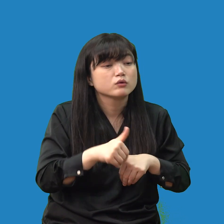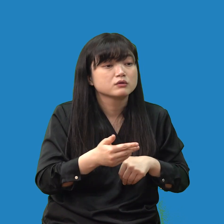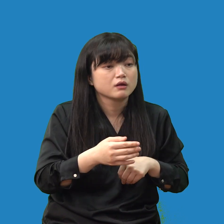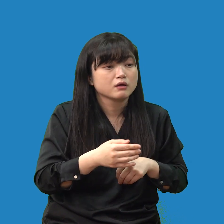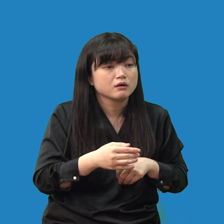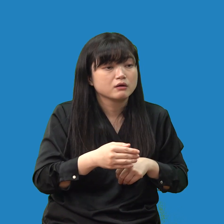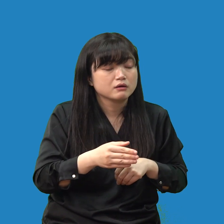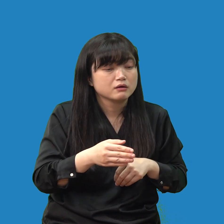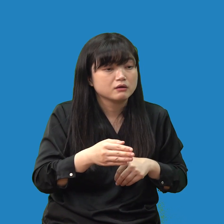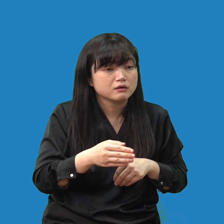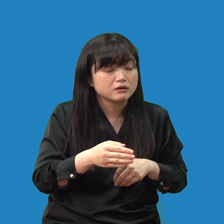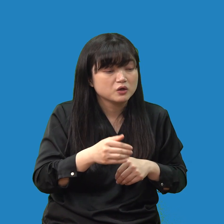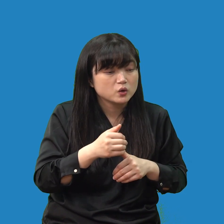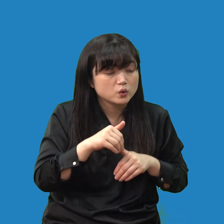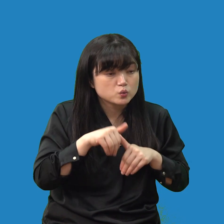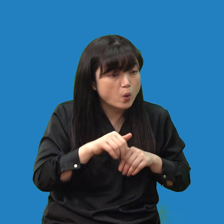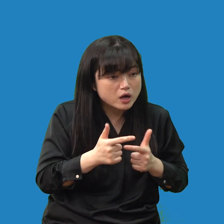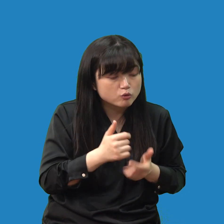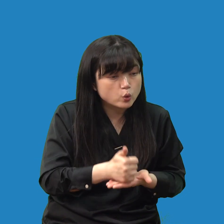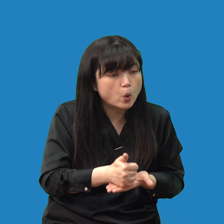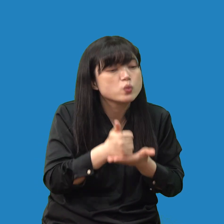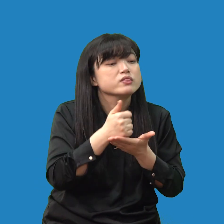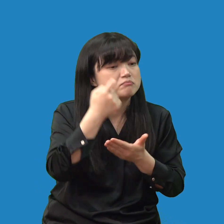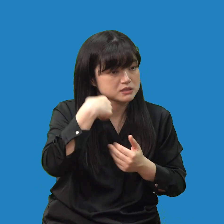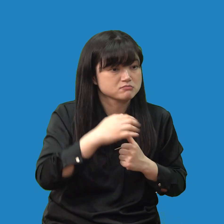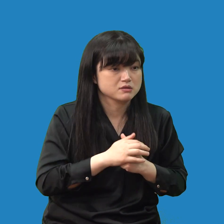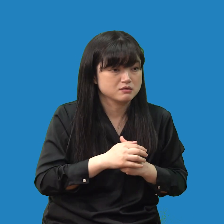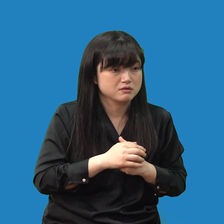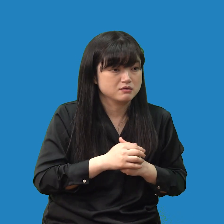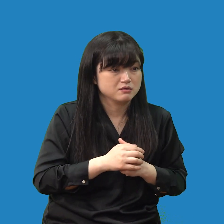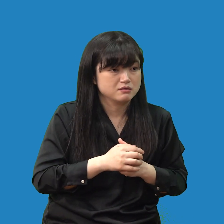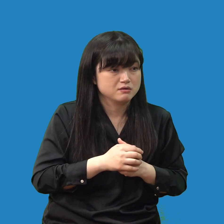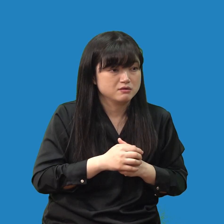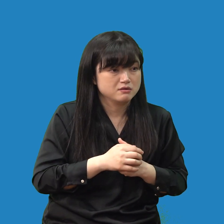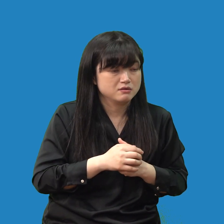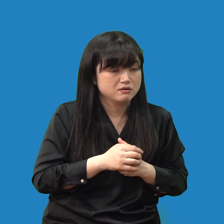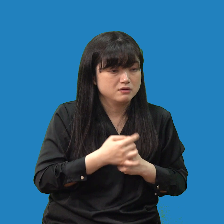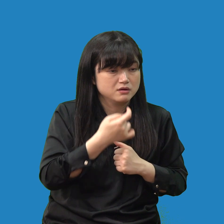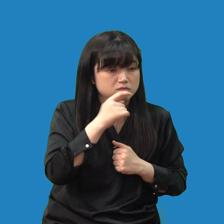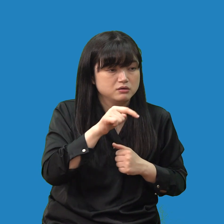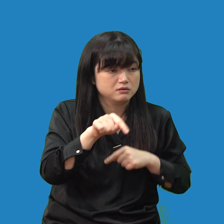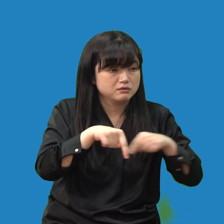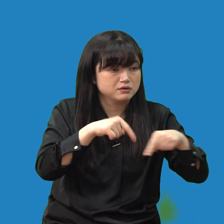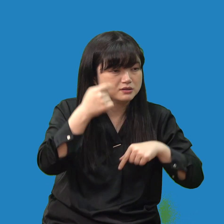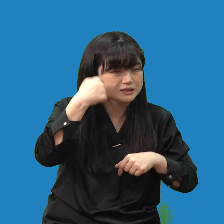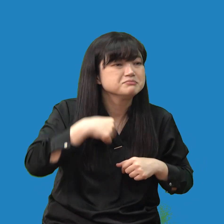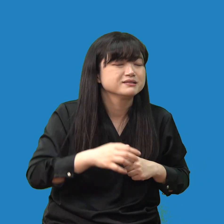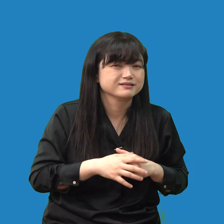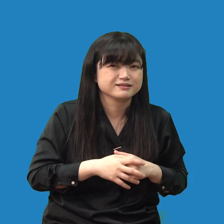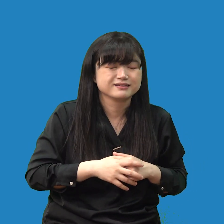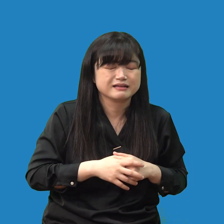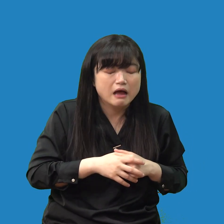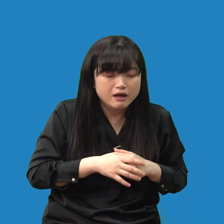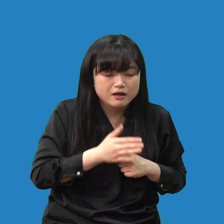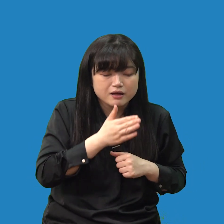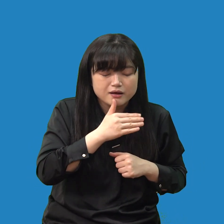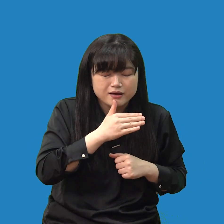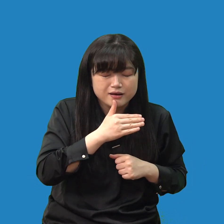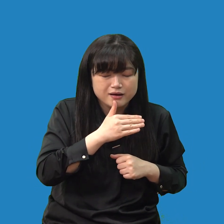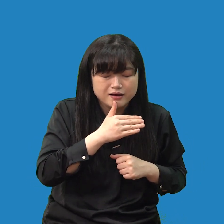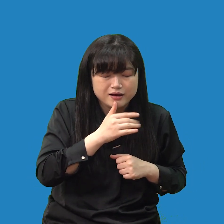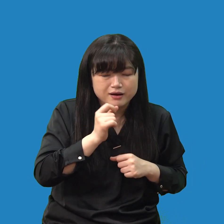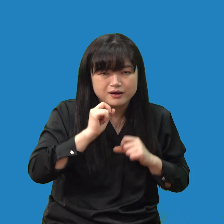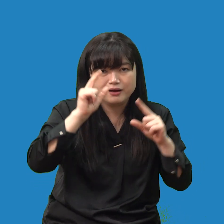지금 종님이 되려고 하느냐, 네가 지금 나한테 고객 행세를 하려고 하느냐, 그런 생각이 들면서 마음을